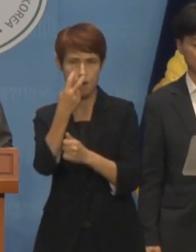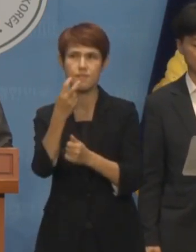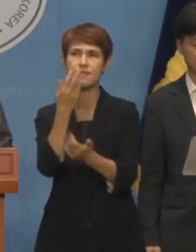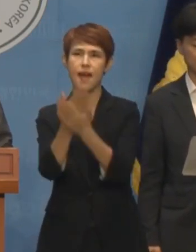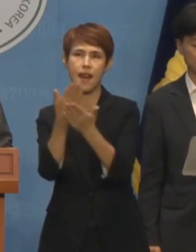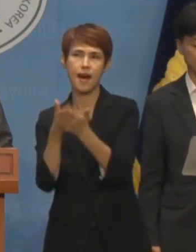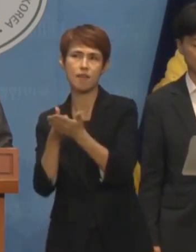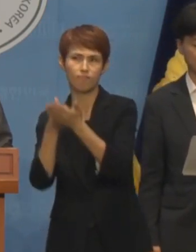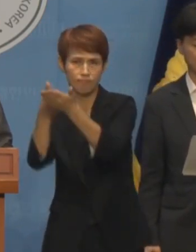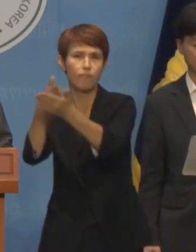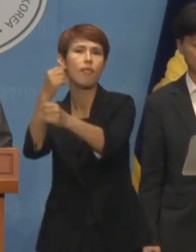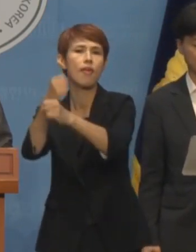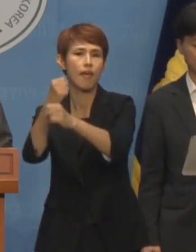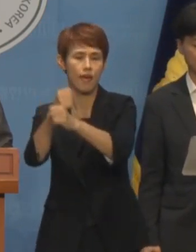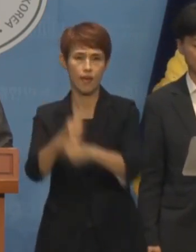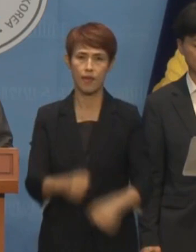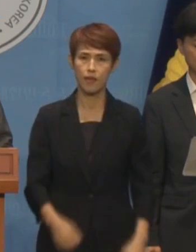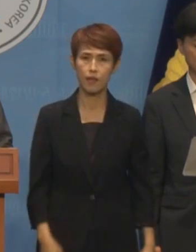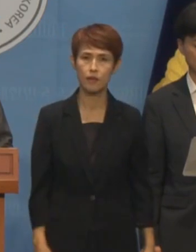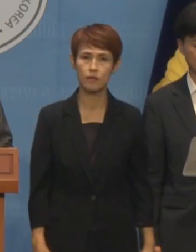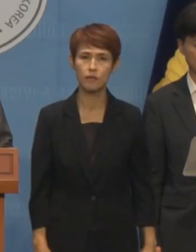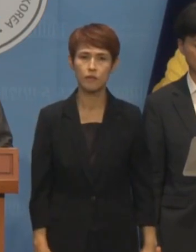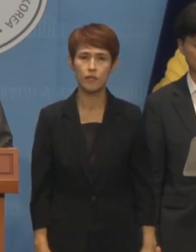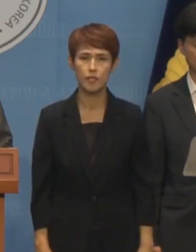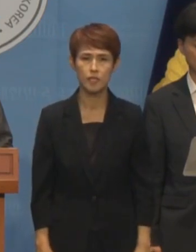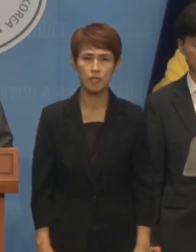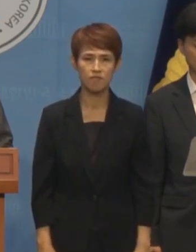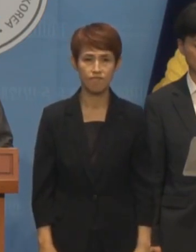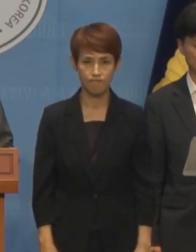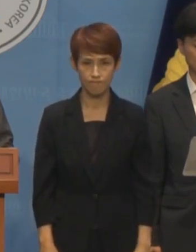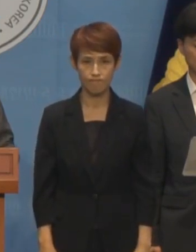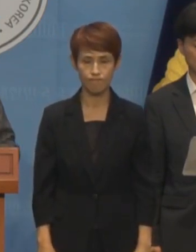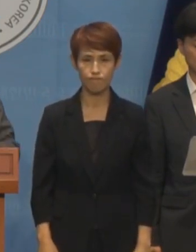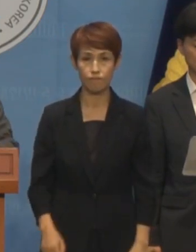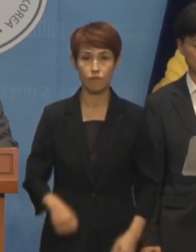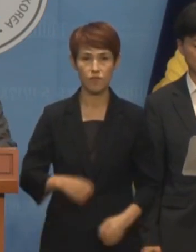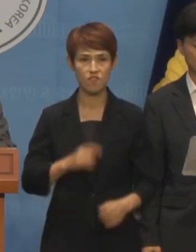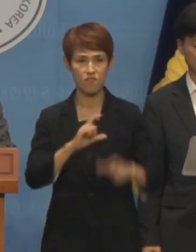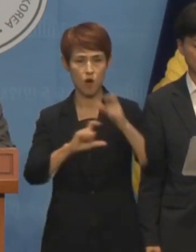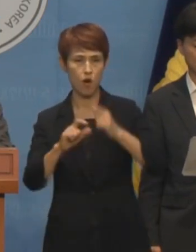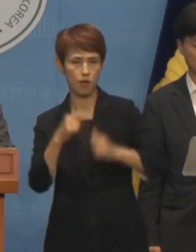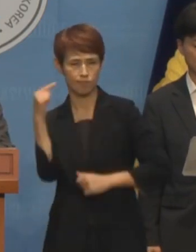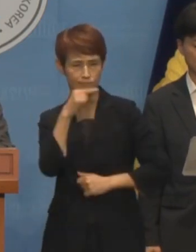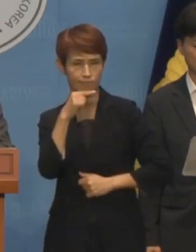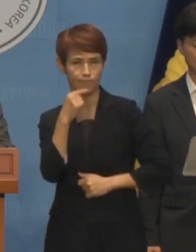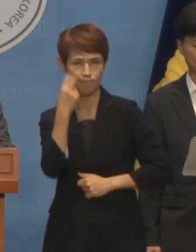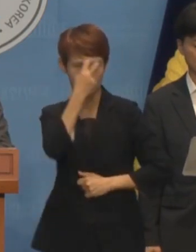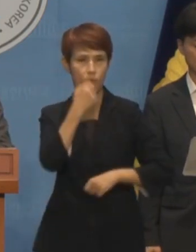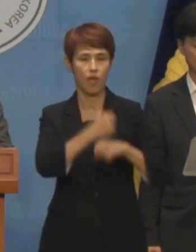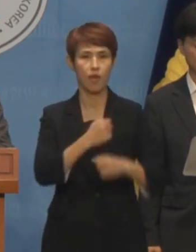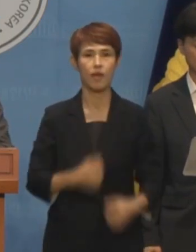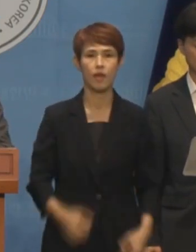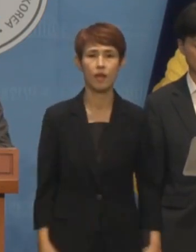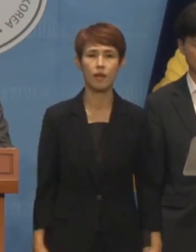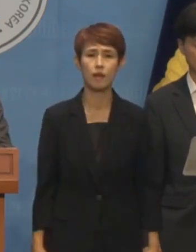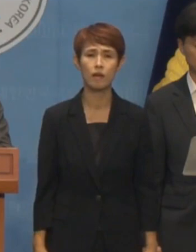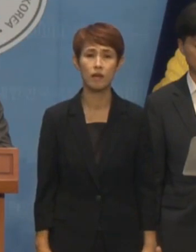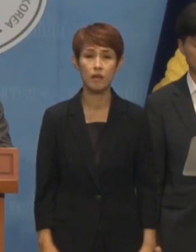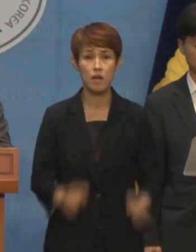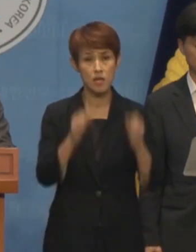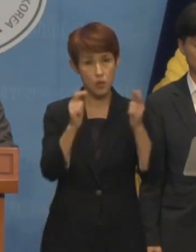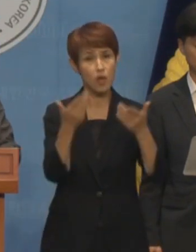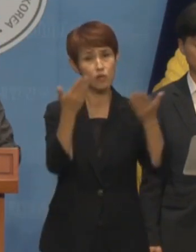구체적인 행동까지 검토해서 대응 기조를 더욱 강화해 나갈 것입니다. 아직